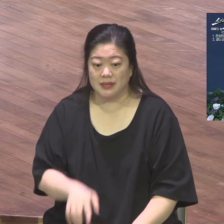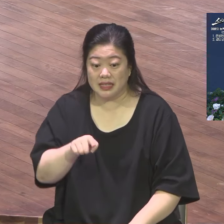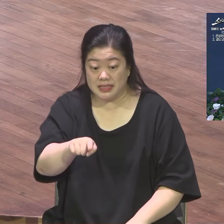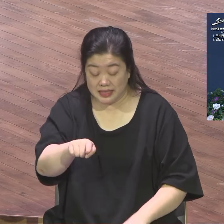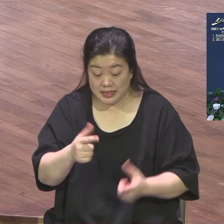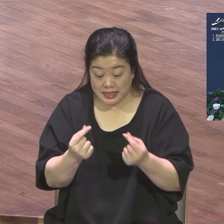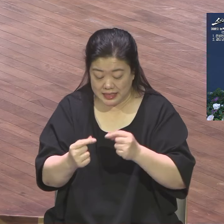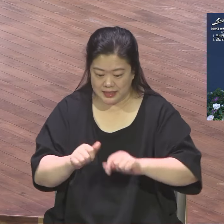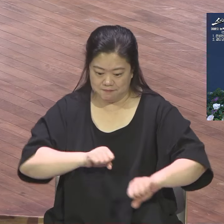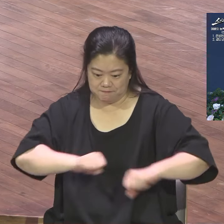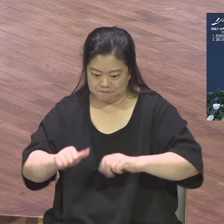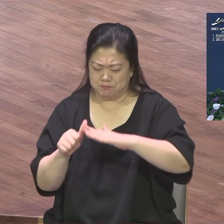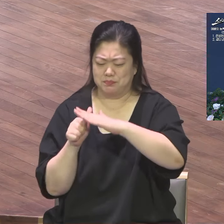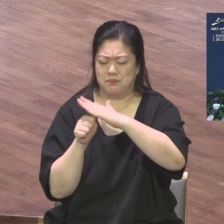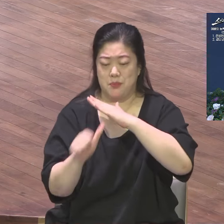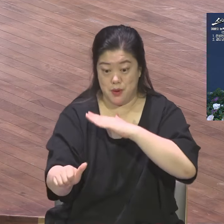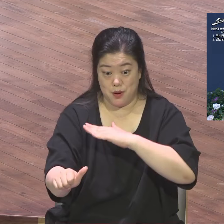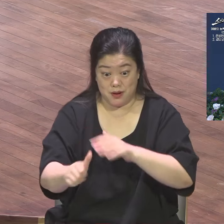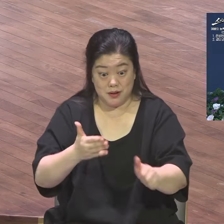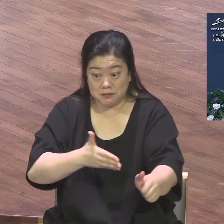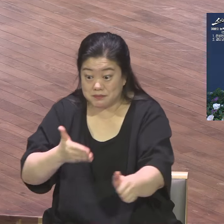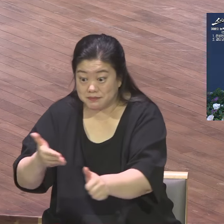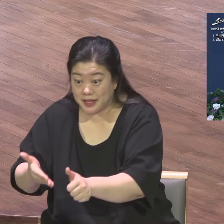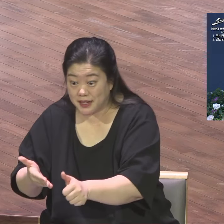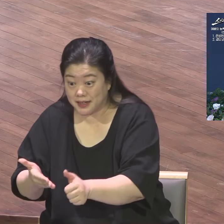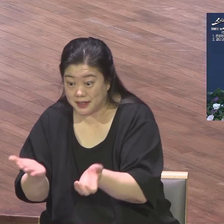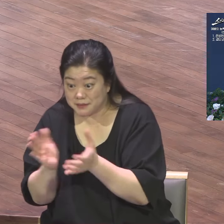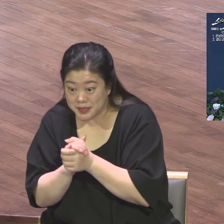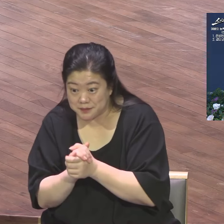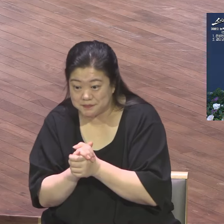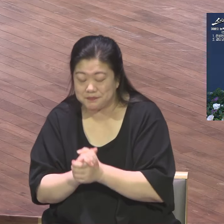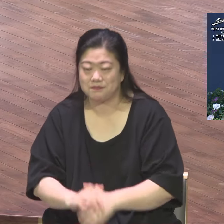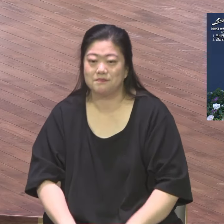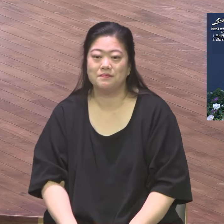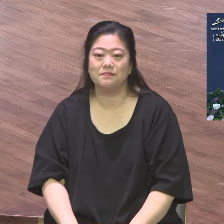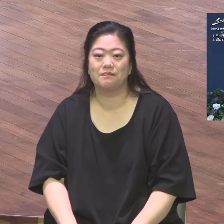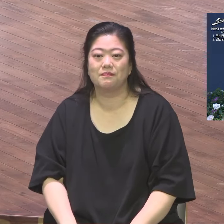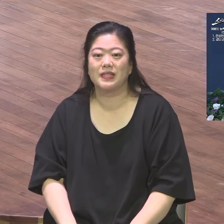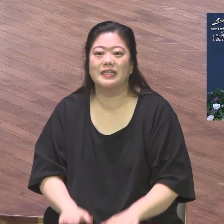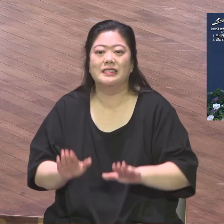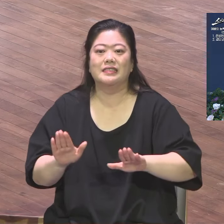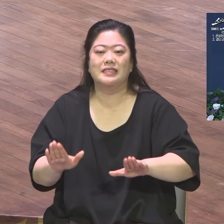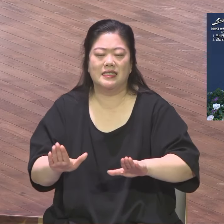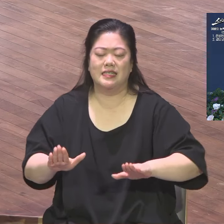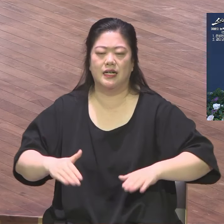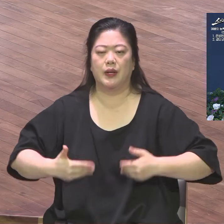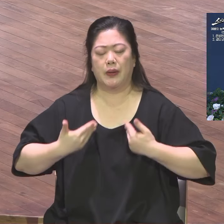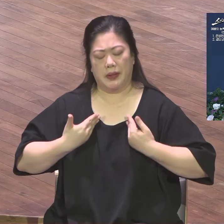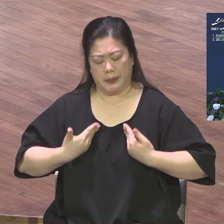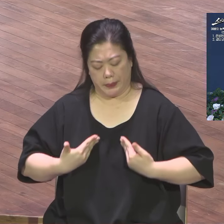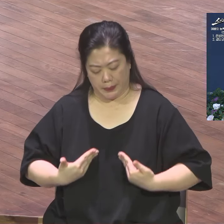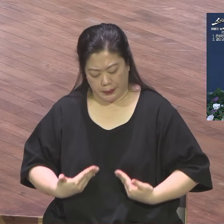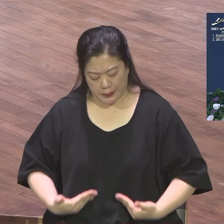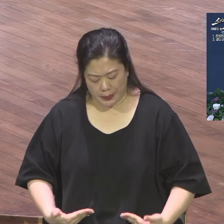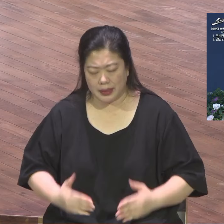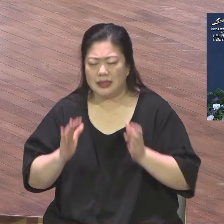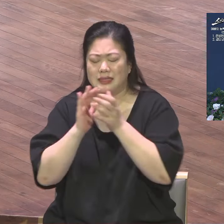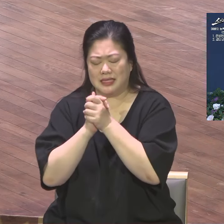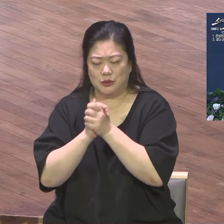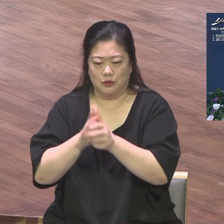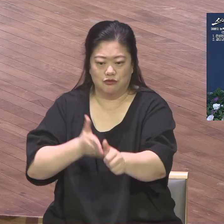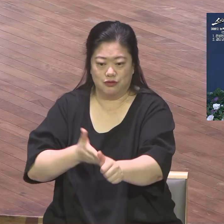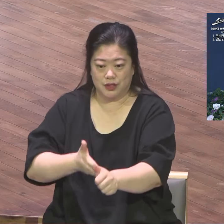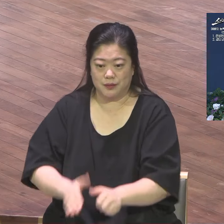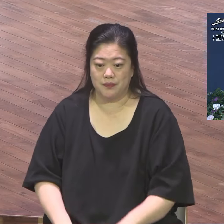당당히 쓰임받기를 주님으로 축복합니다. 자, 주신 말씀 생각 기도하겠습니다. 하나님 예배를 통해서 주시는